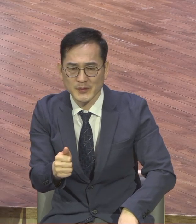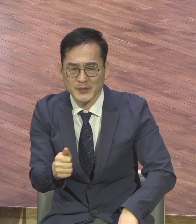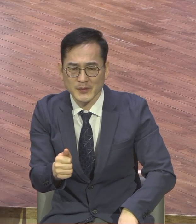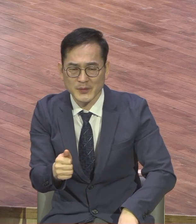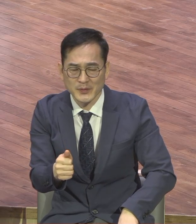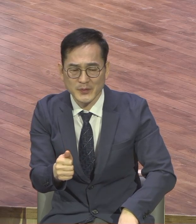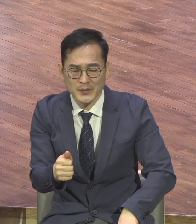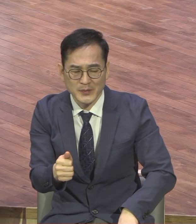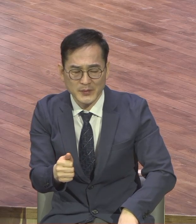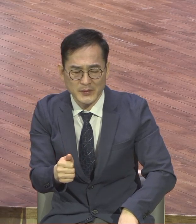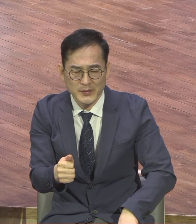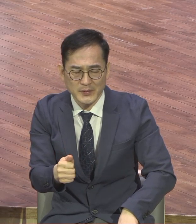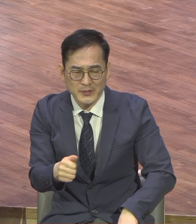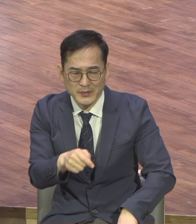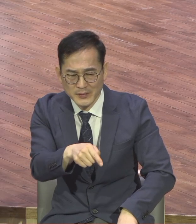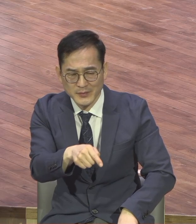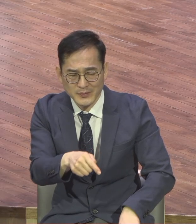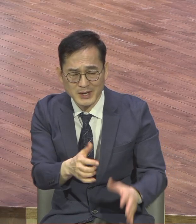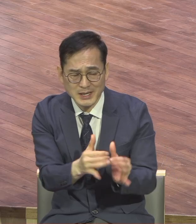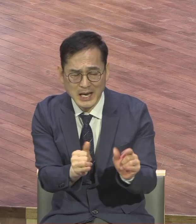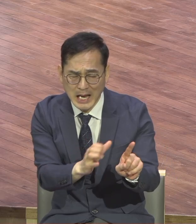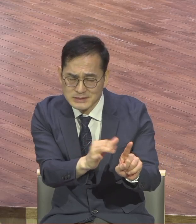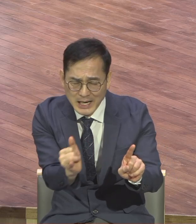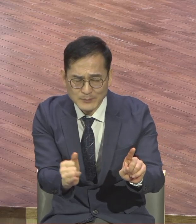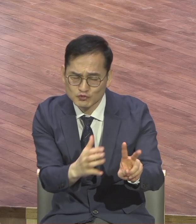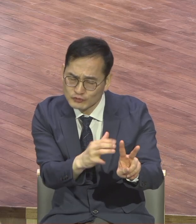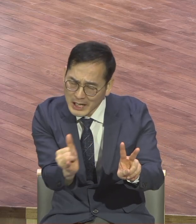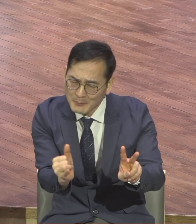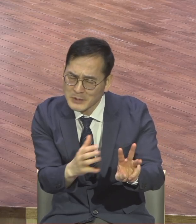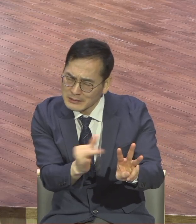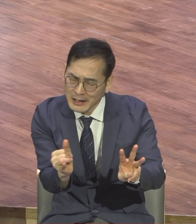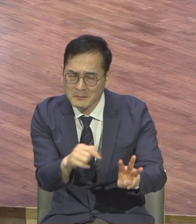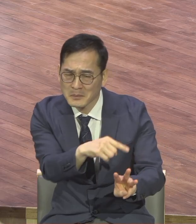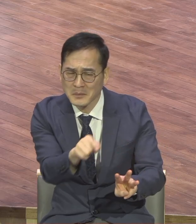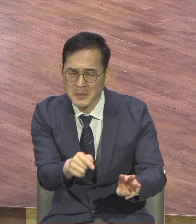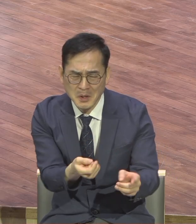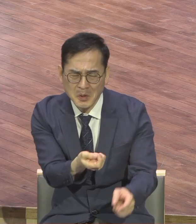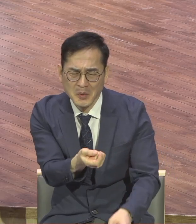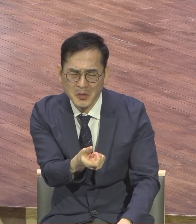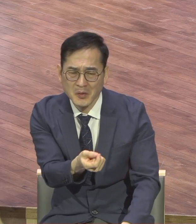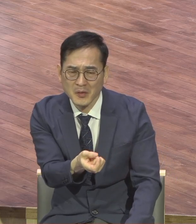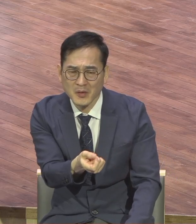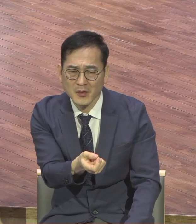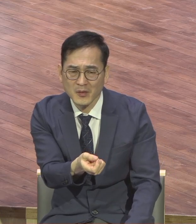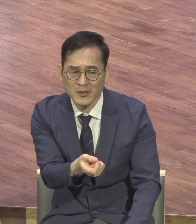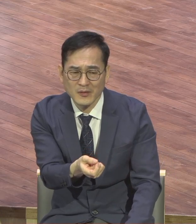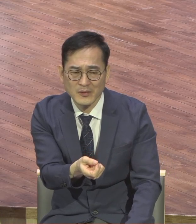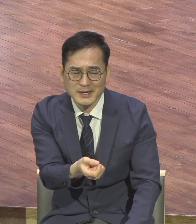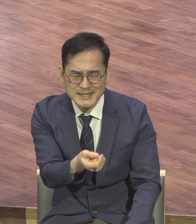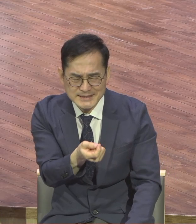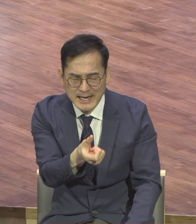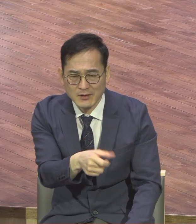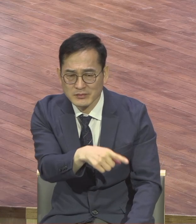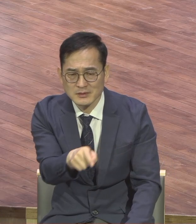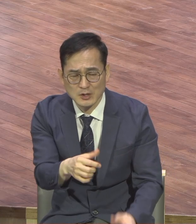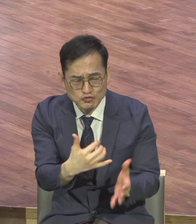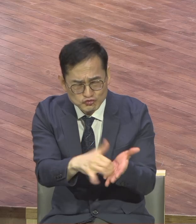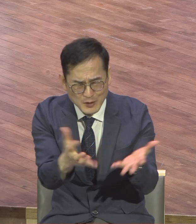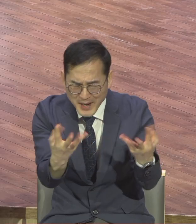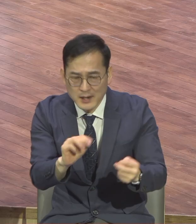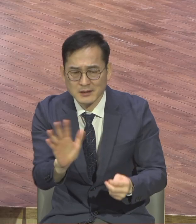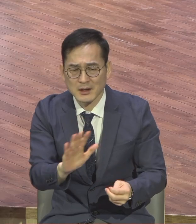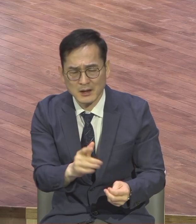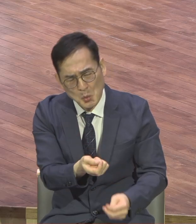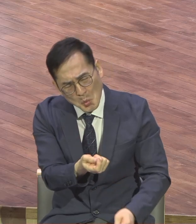소수예요. 무리가 아니에요. 많은 사람이 아니에요. 작은 소수로 그걸 뭐라 그래요? 남은 자라 그래. 남은 자. 남은 자